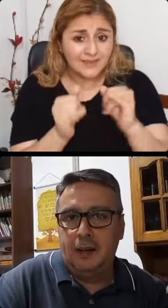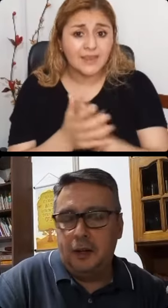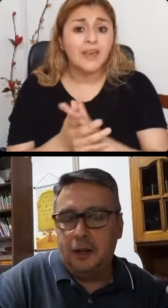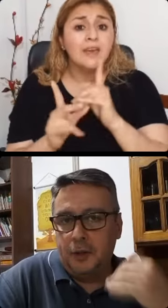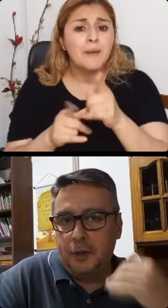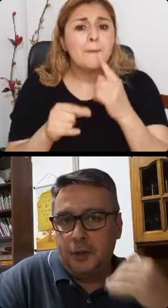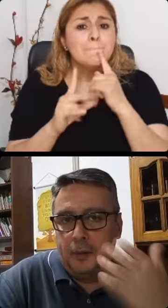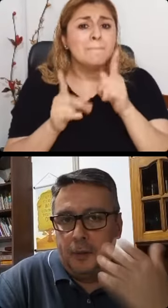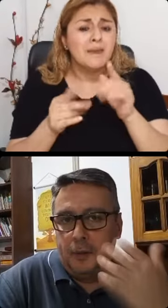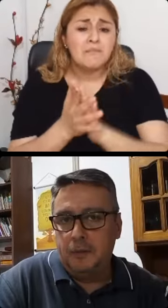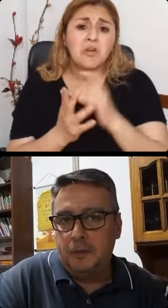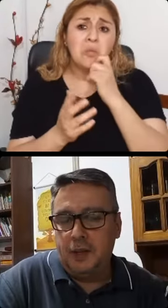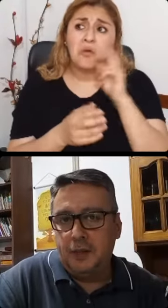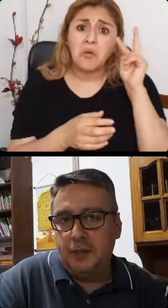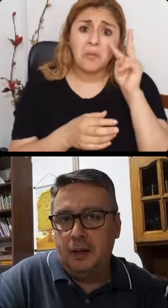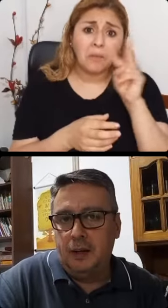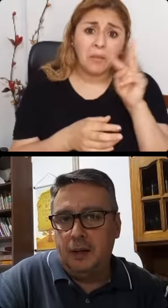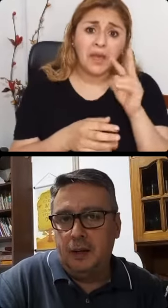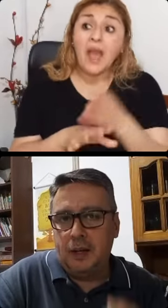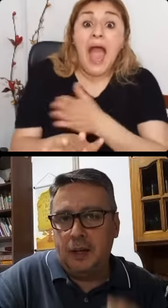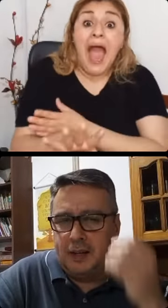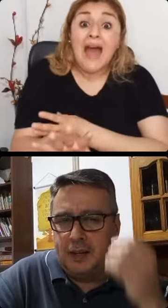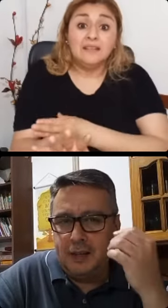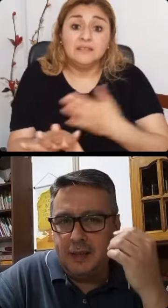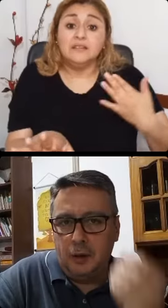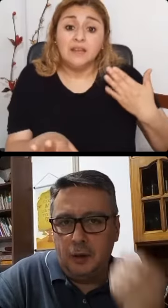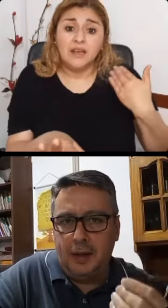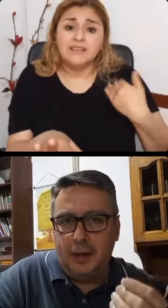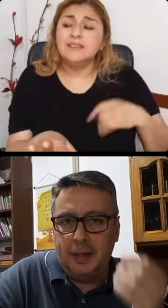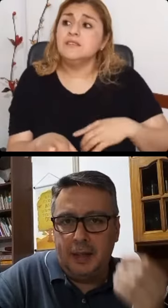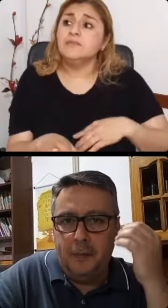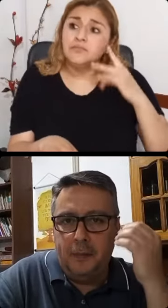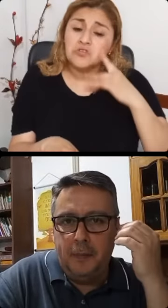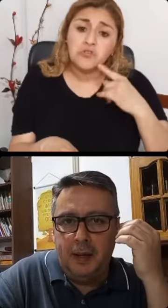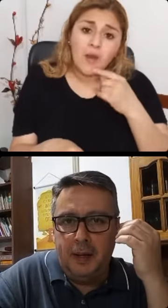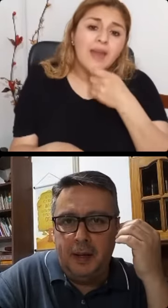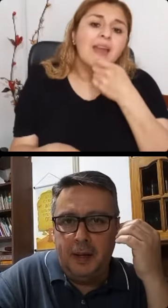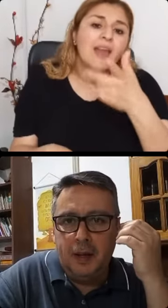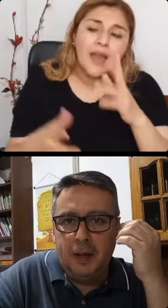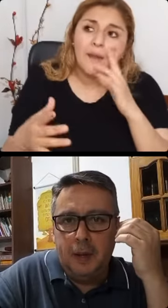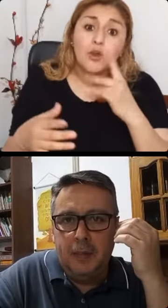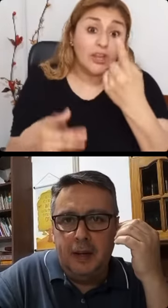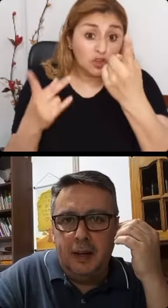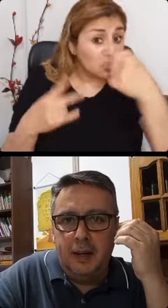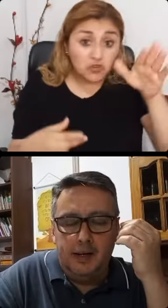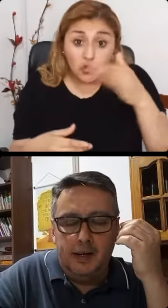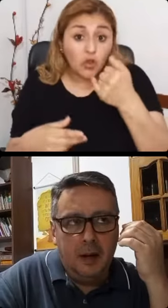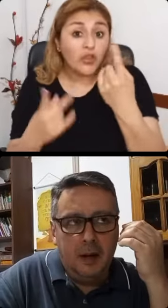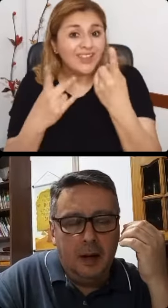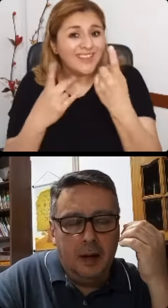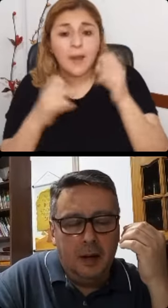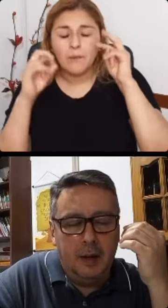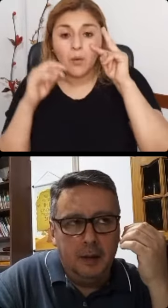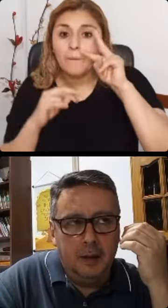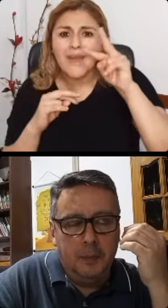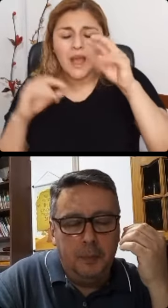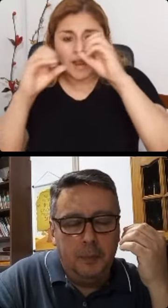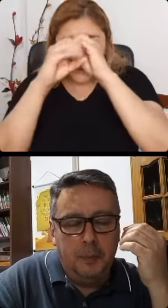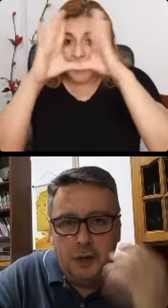es como no ver ¿sí? o yo necesito ver que mi mi mi eh